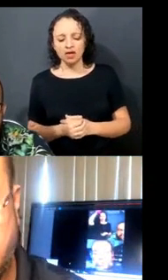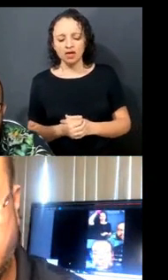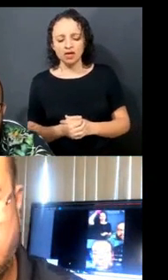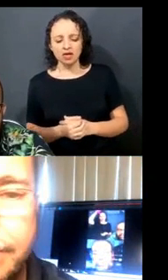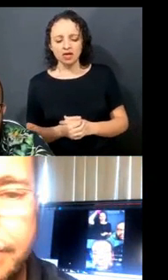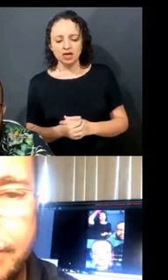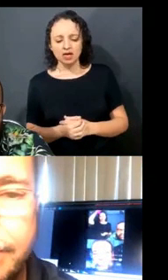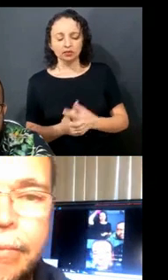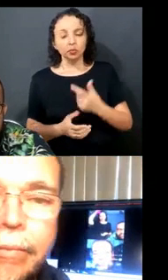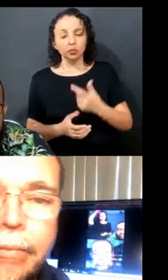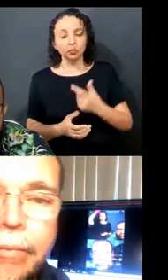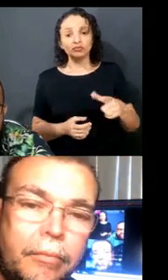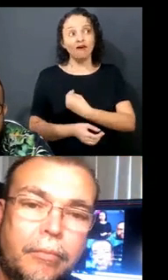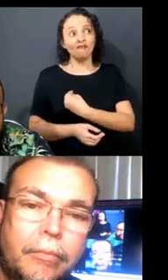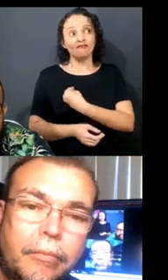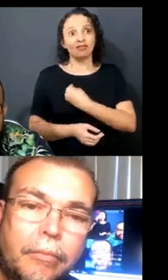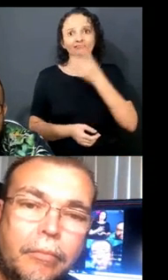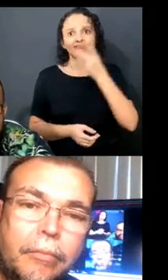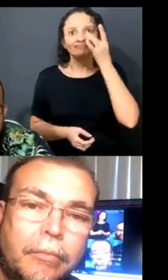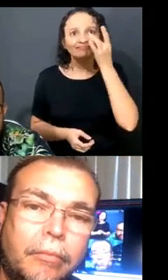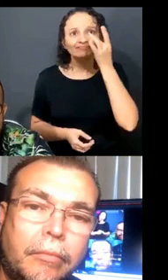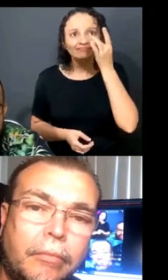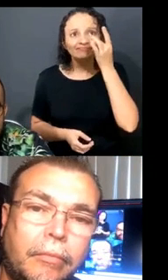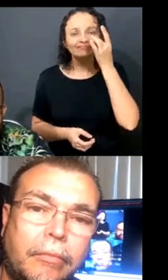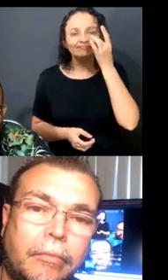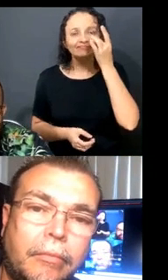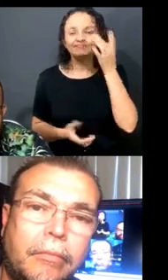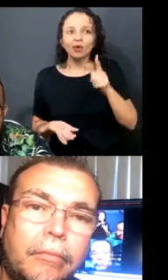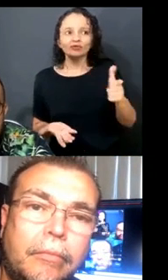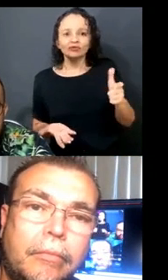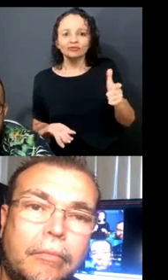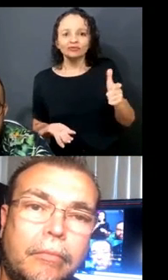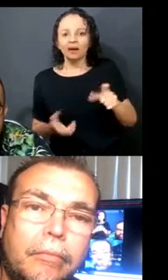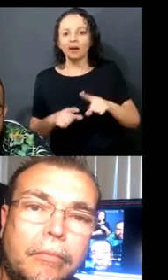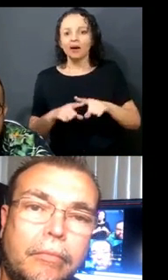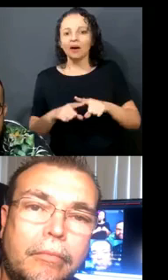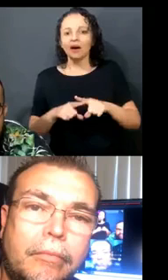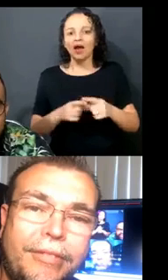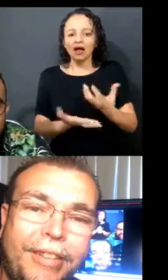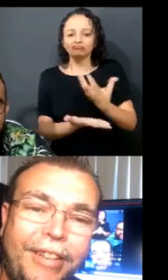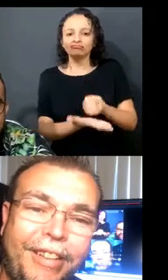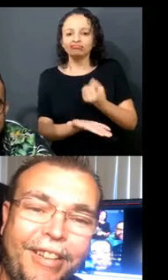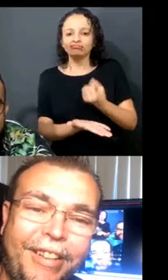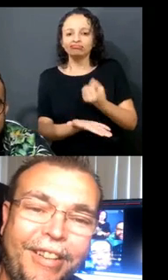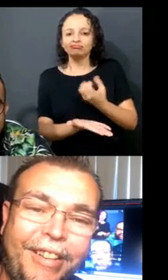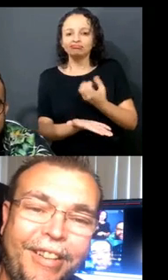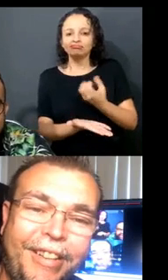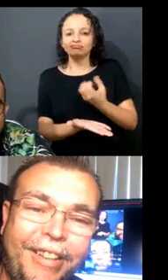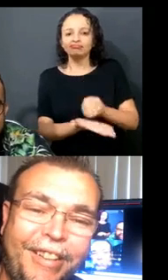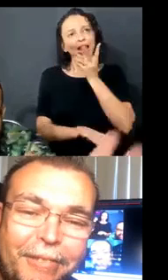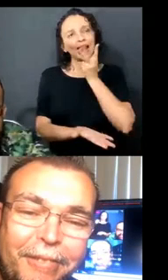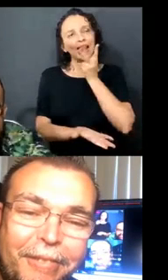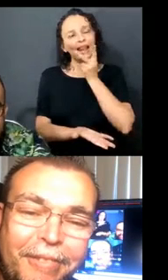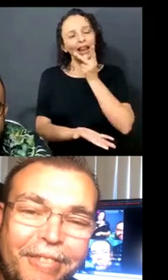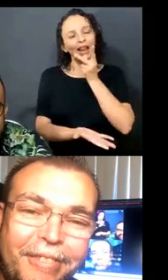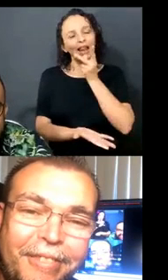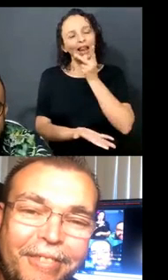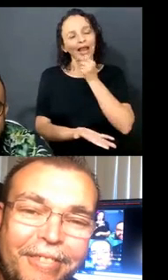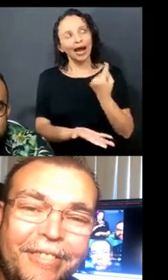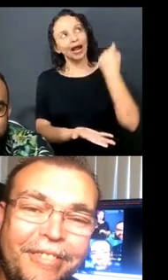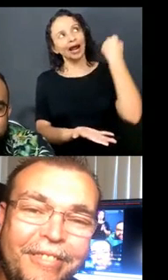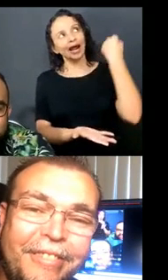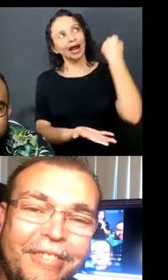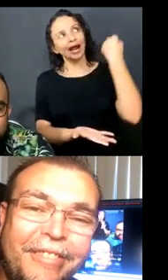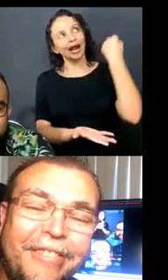não presencial, não é? A diferença era que o download demorava mais. Ele escrevia uma carta